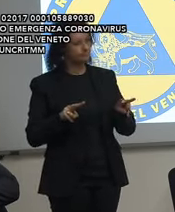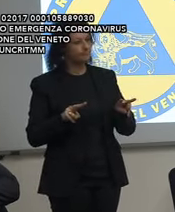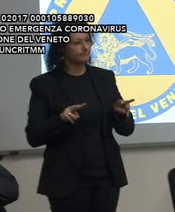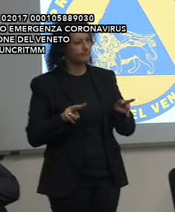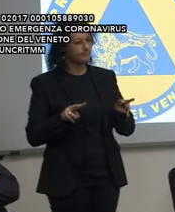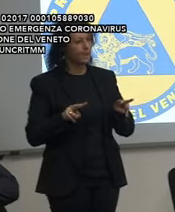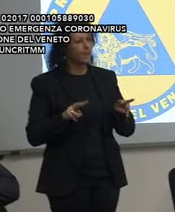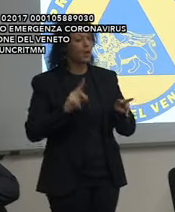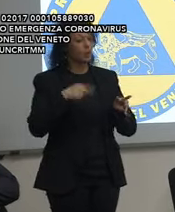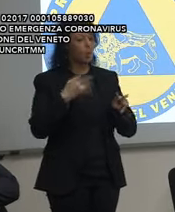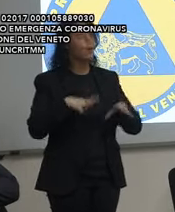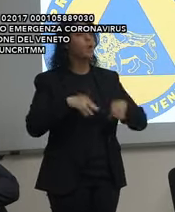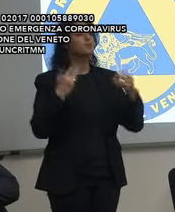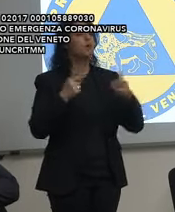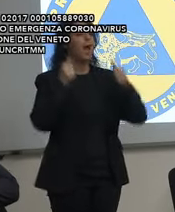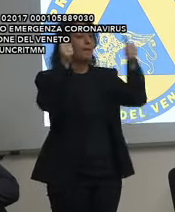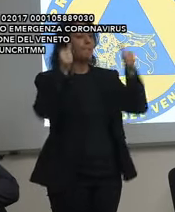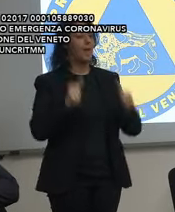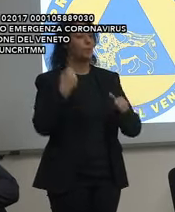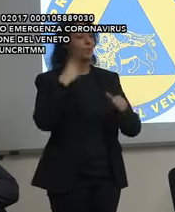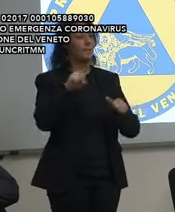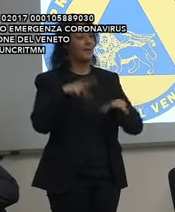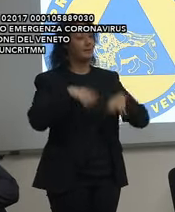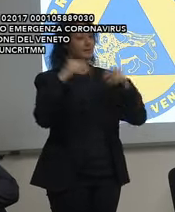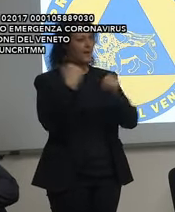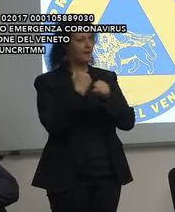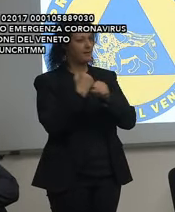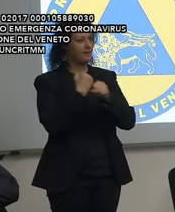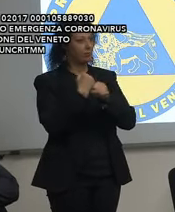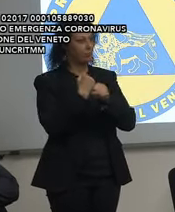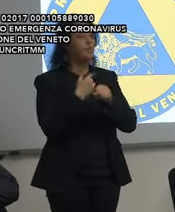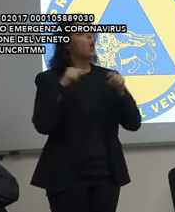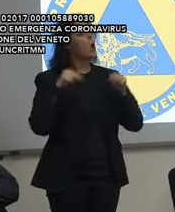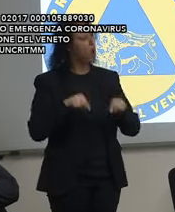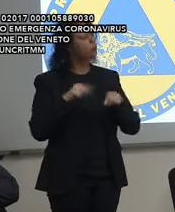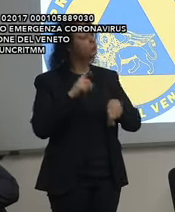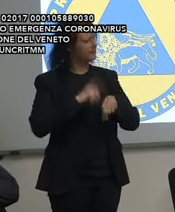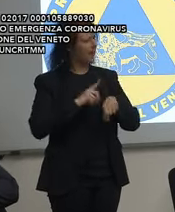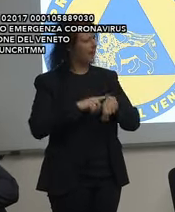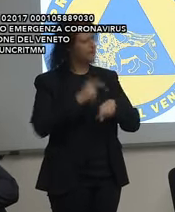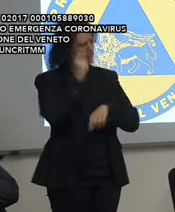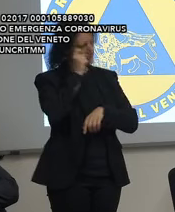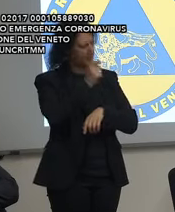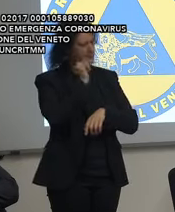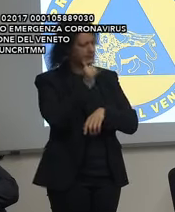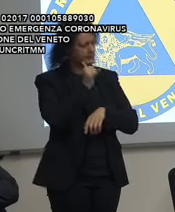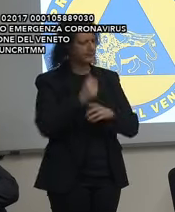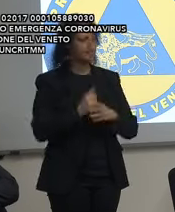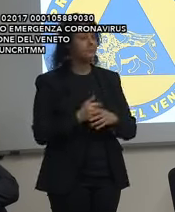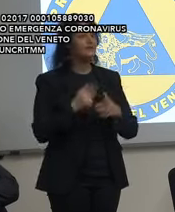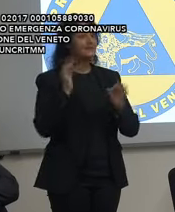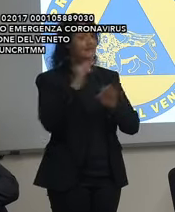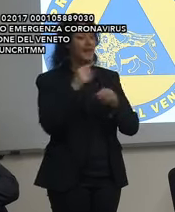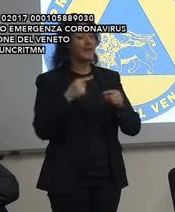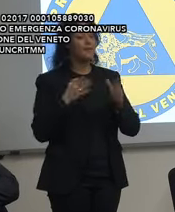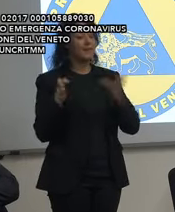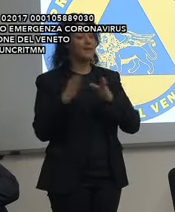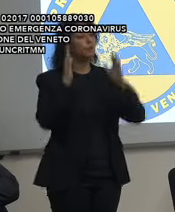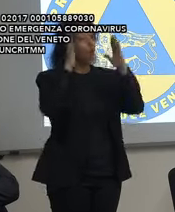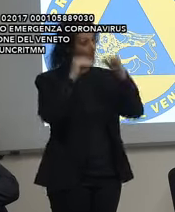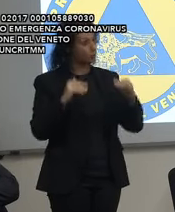andare all'appalto dei lavori morali. Ad oggi siamo nei tempi, saremo nei tempi se in autunno pubblichiamo il bando di